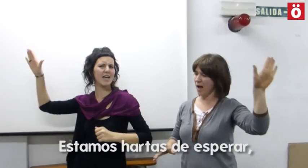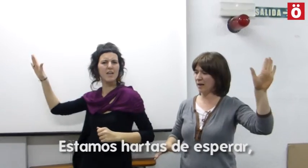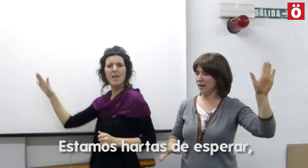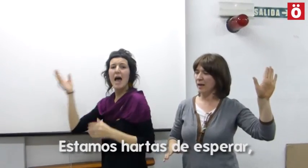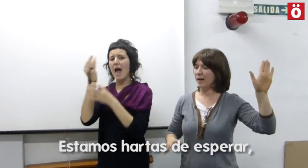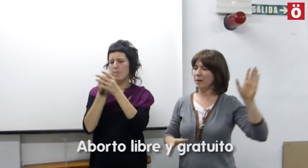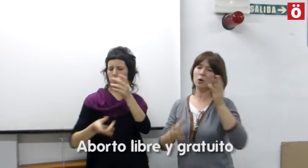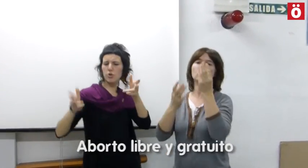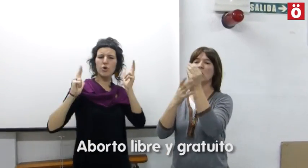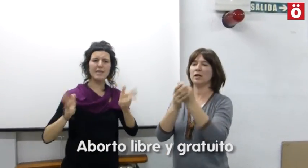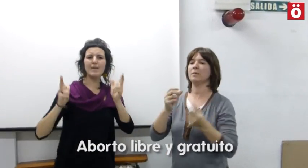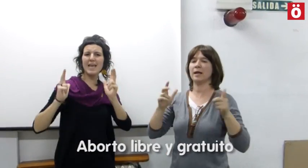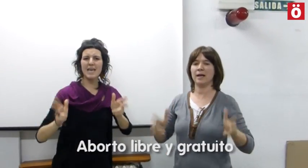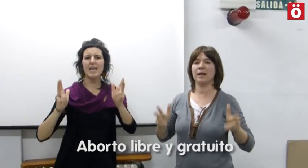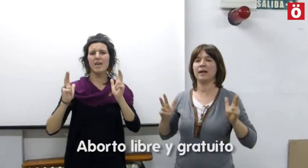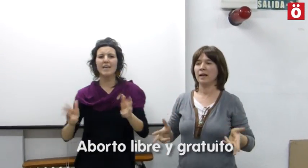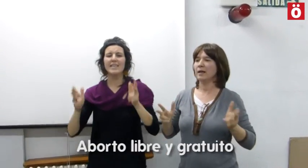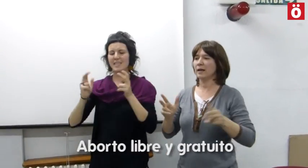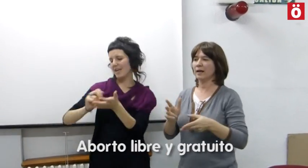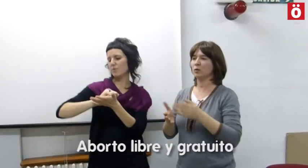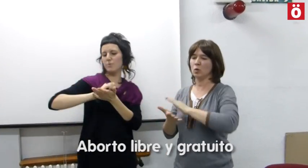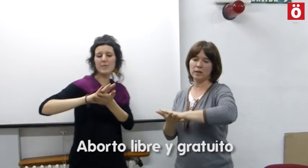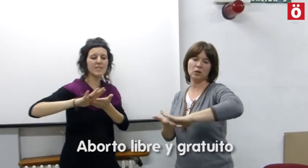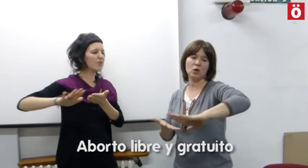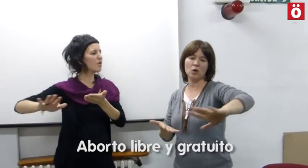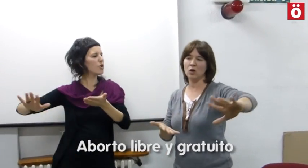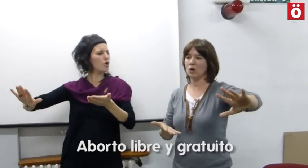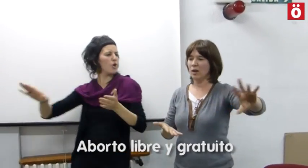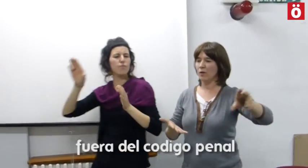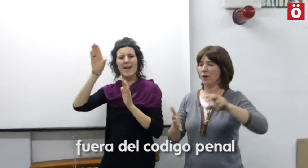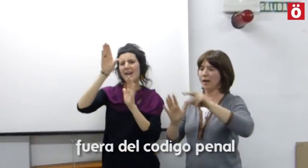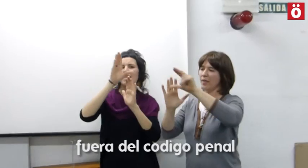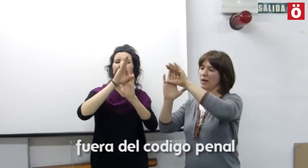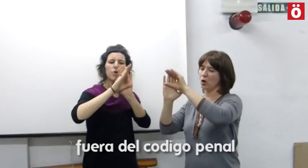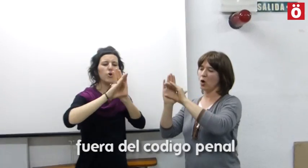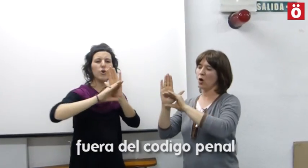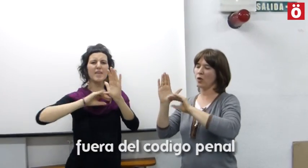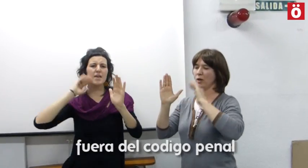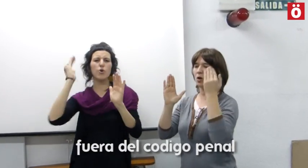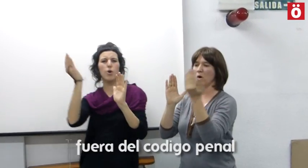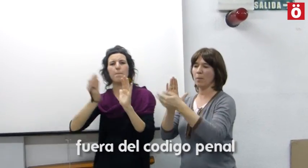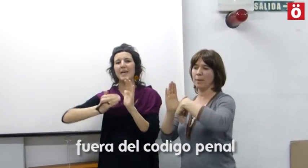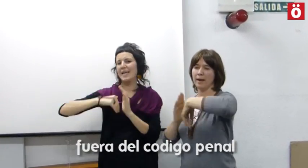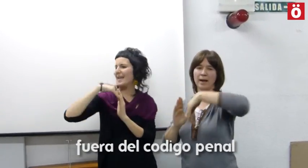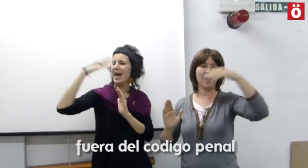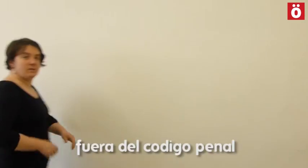Aborto libre, hirra zuhiko, huela del Código Penal